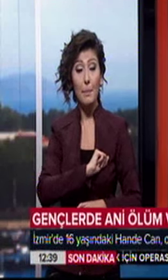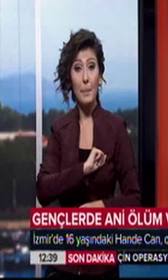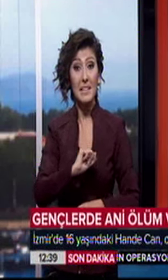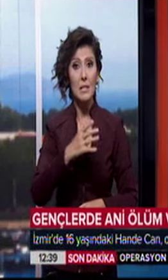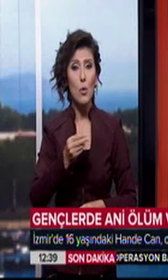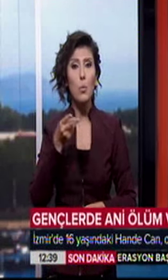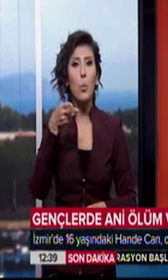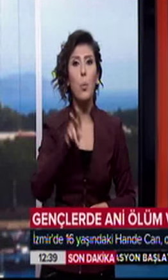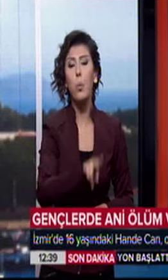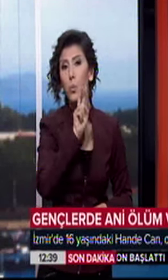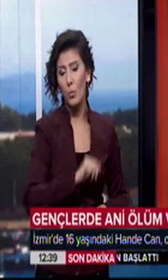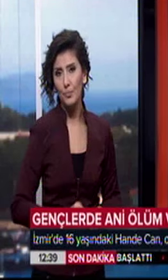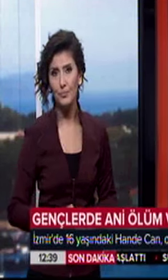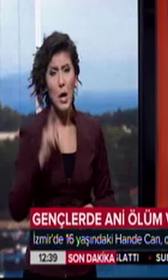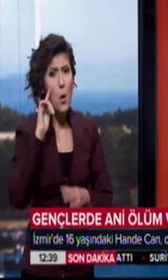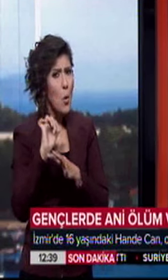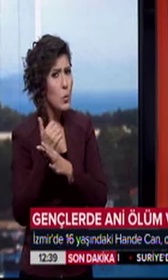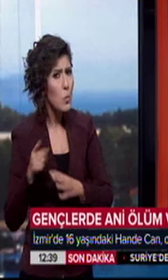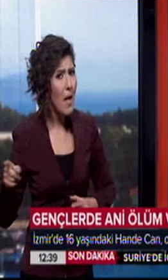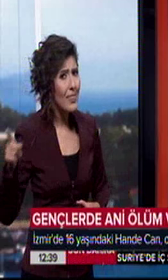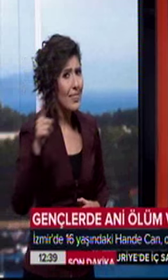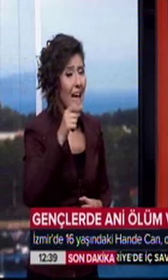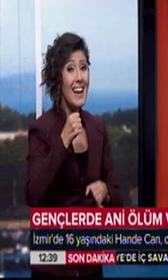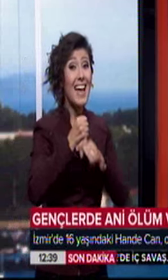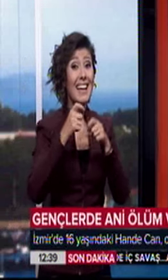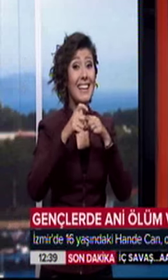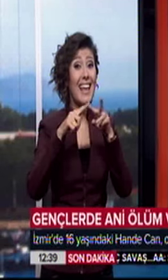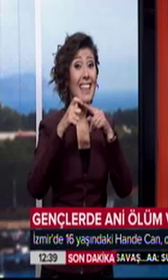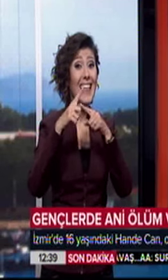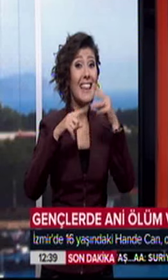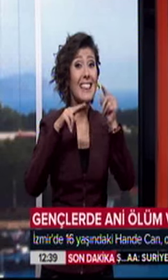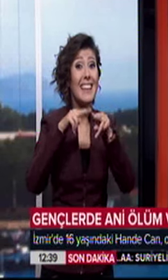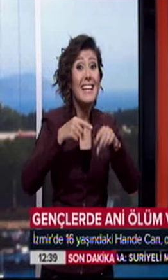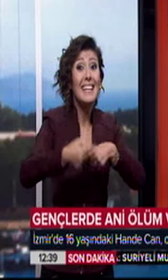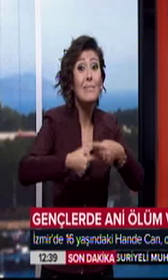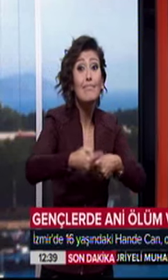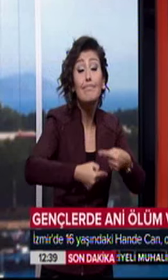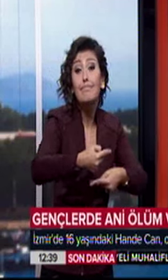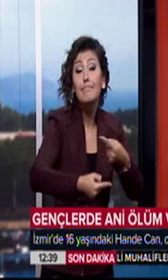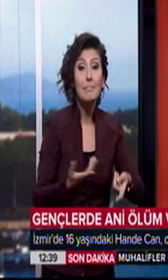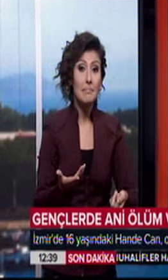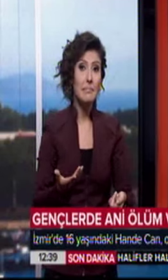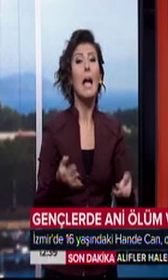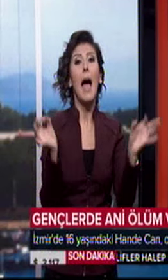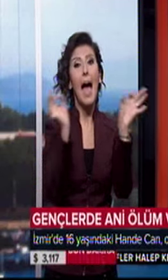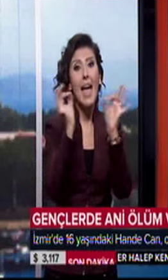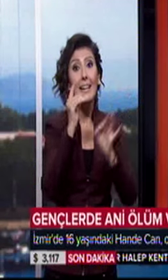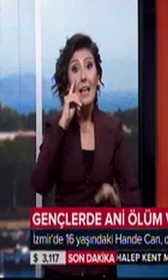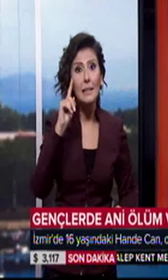krizi geçirerek hayatını kaybetti. Uzmanlar genetik faktörlerin ve erken teşhisin önemine işaret ediyor.